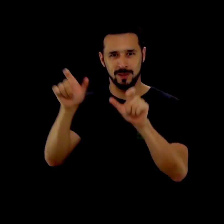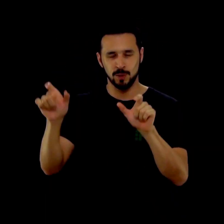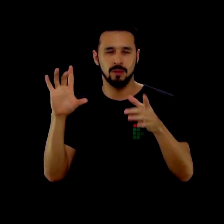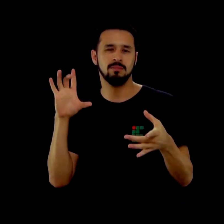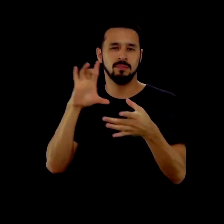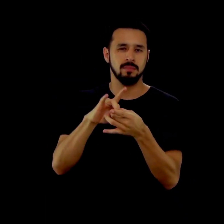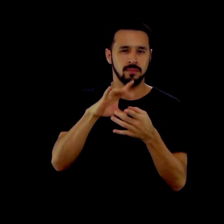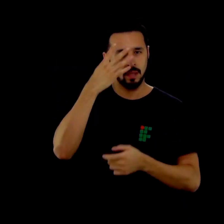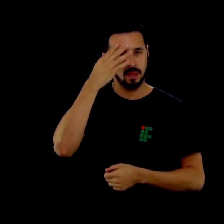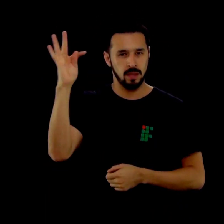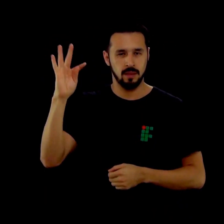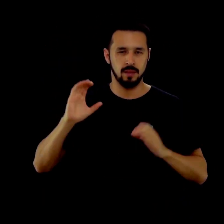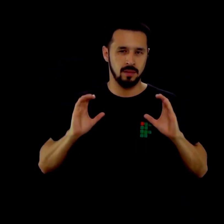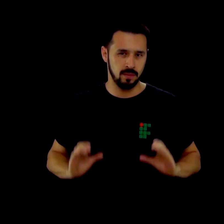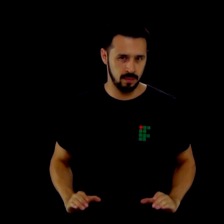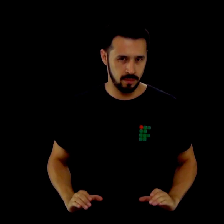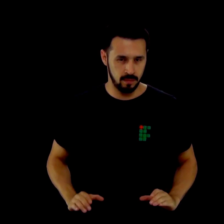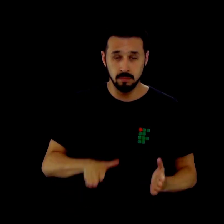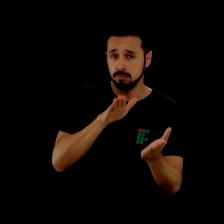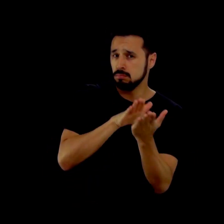Watson.